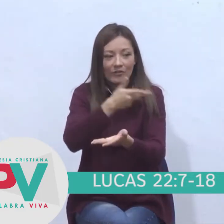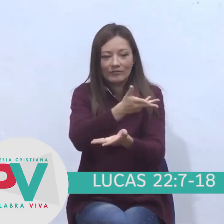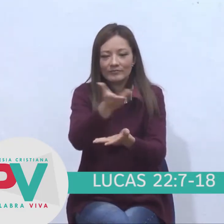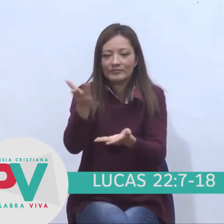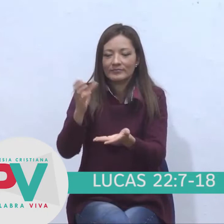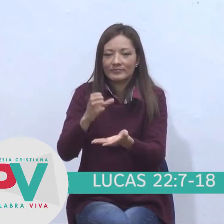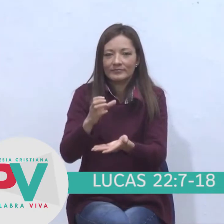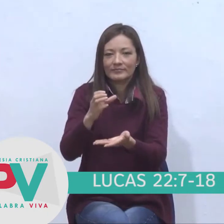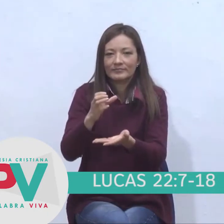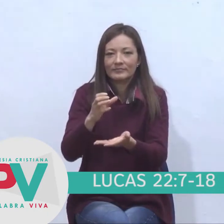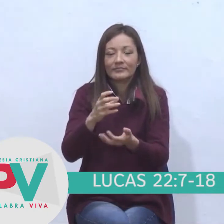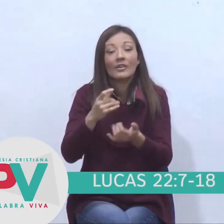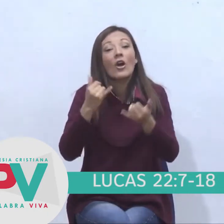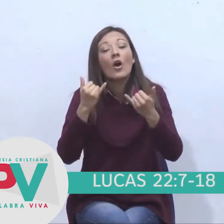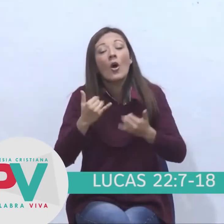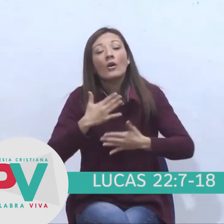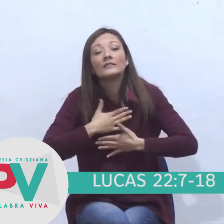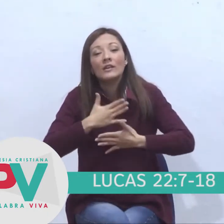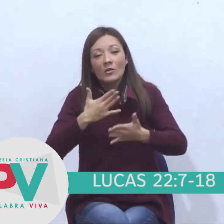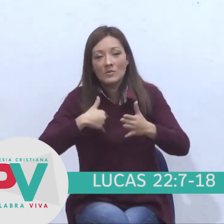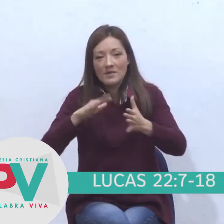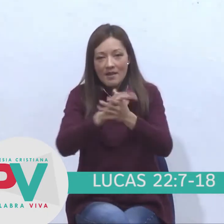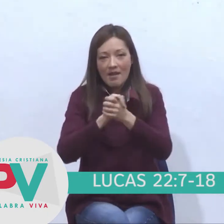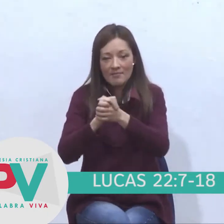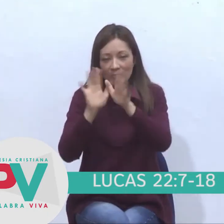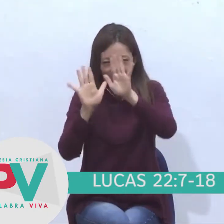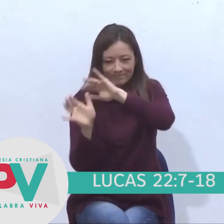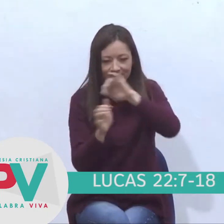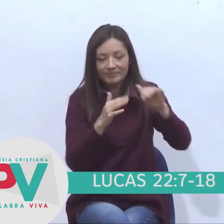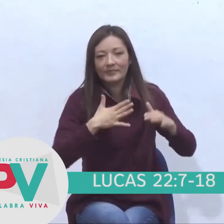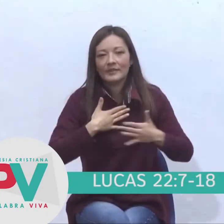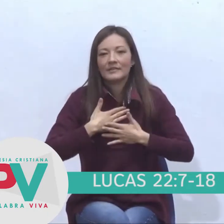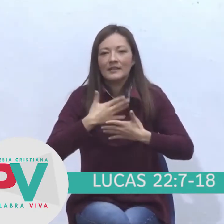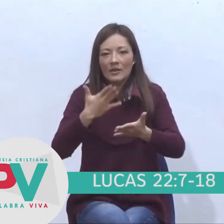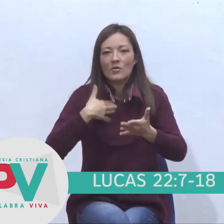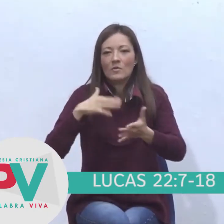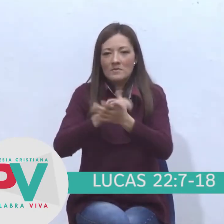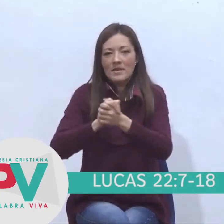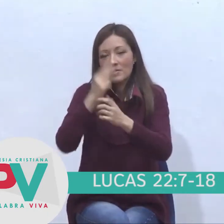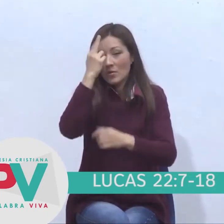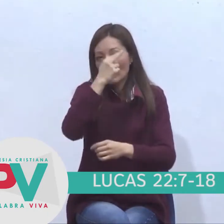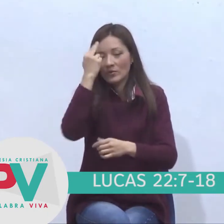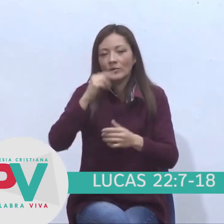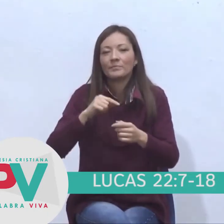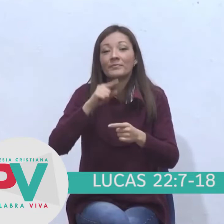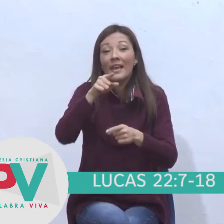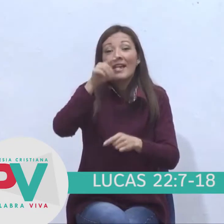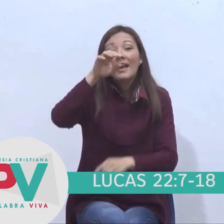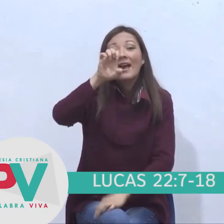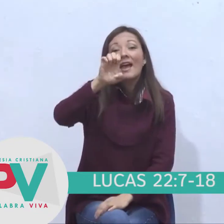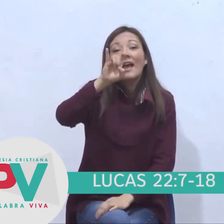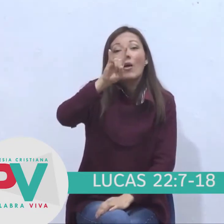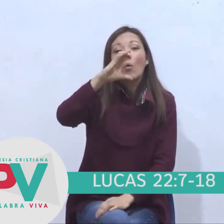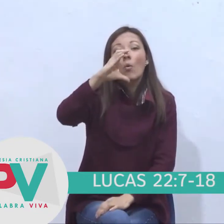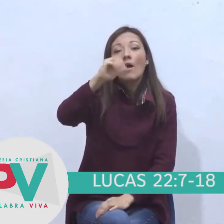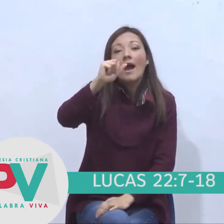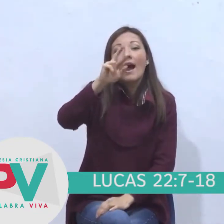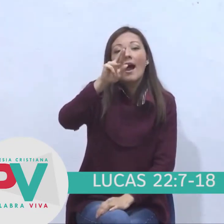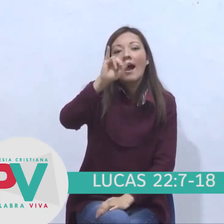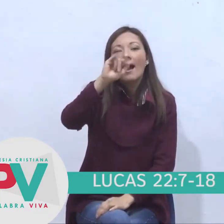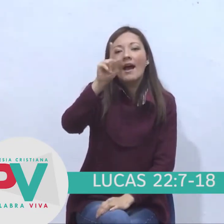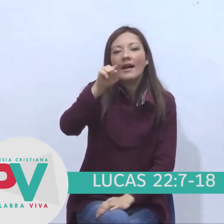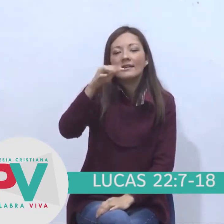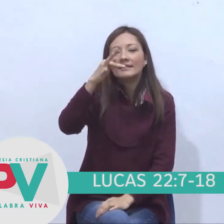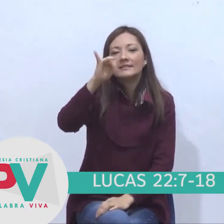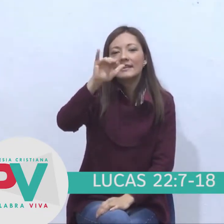mis compañeros eudistas que están viendo la transmisión. Eucaristía significa acción de gracias.